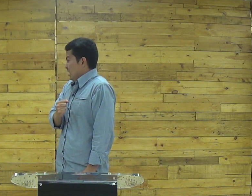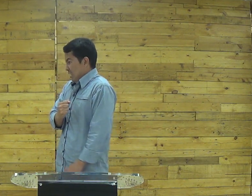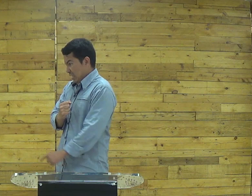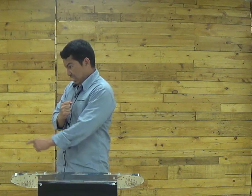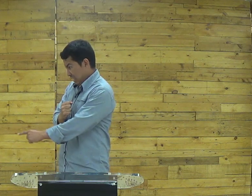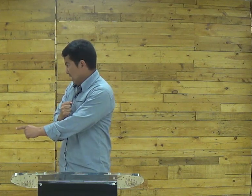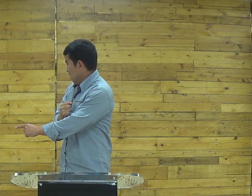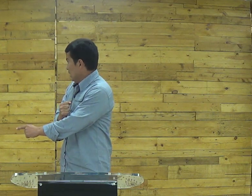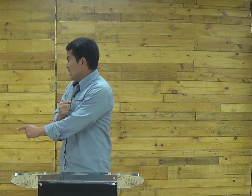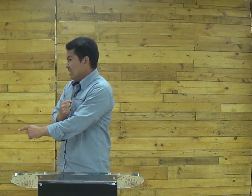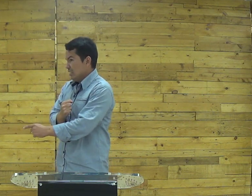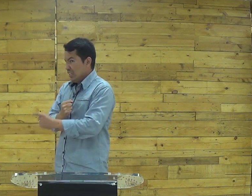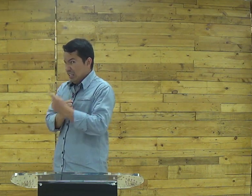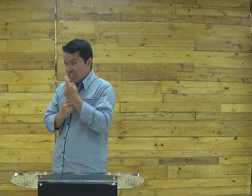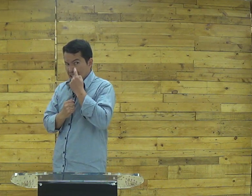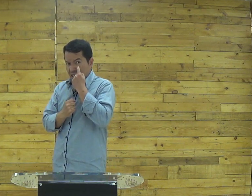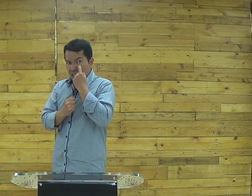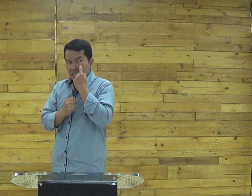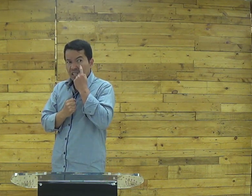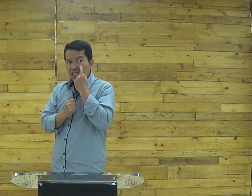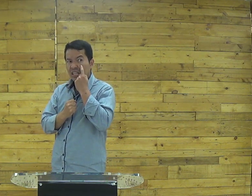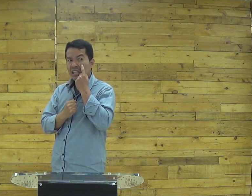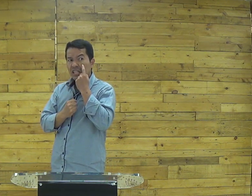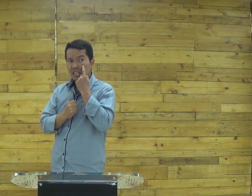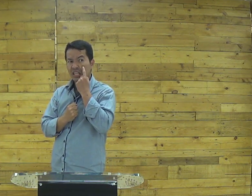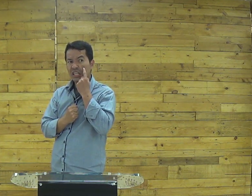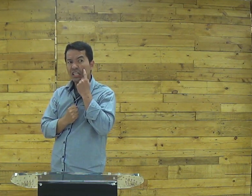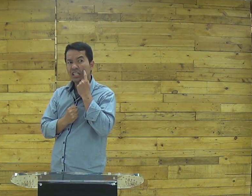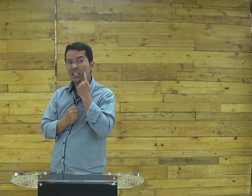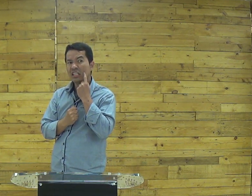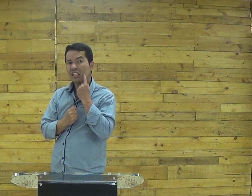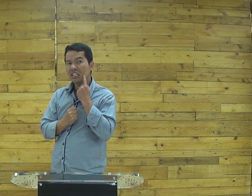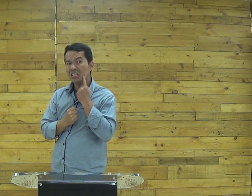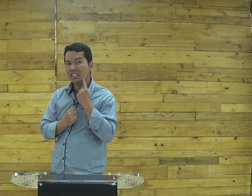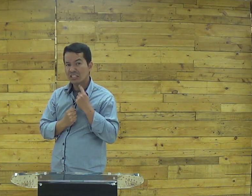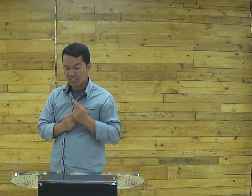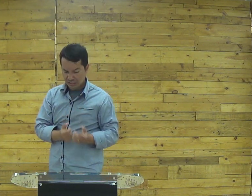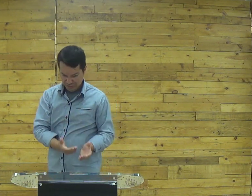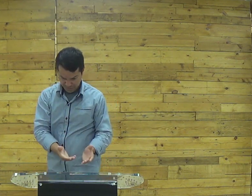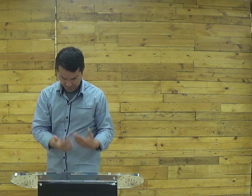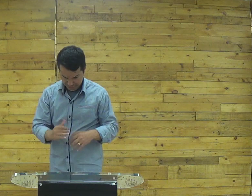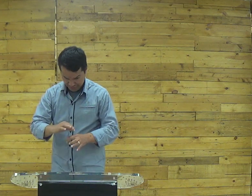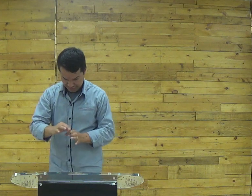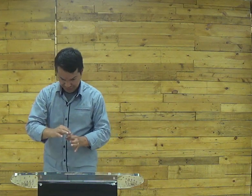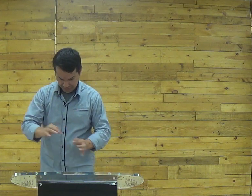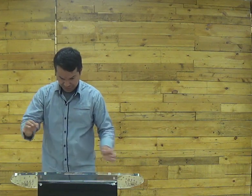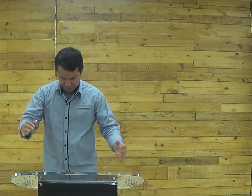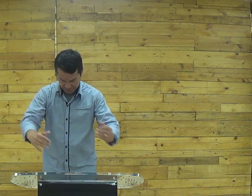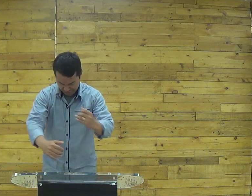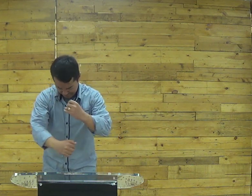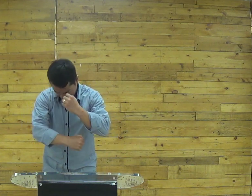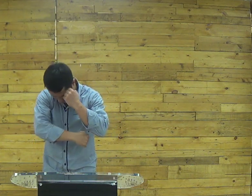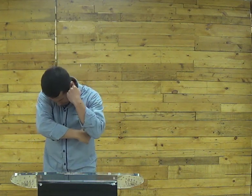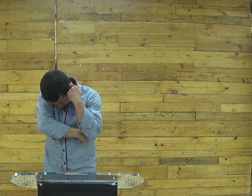Senhor. Aquele é o cordeiro. Este homem, com toda certeza, se emociona, porque ele